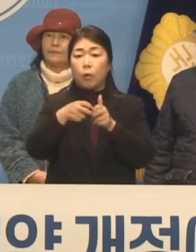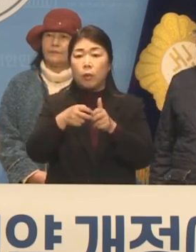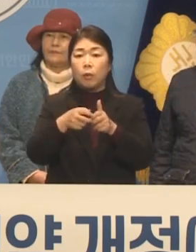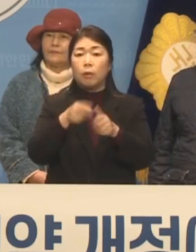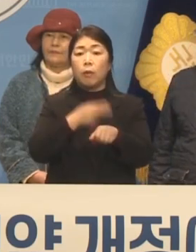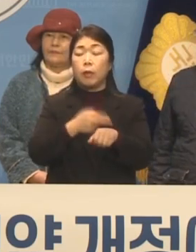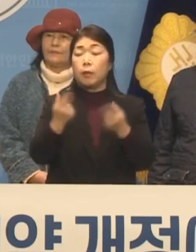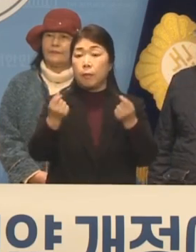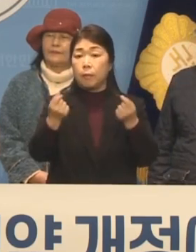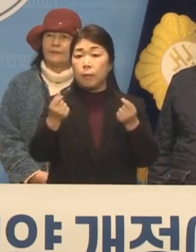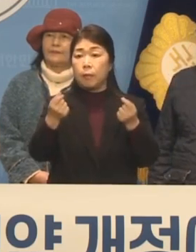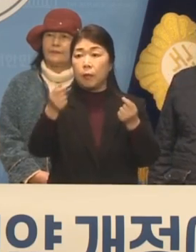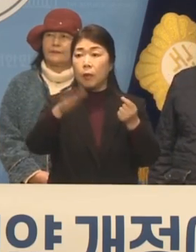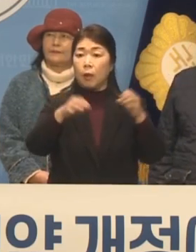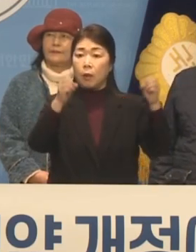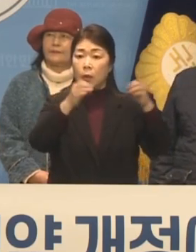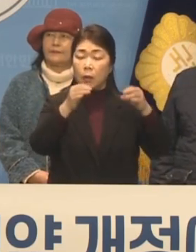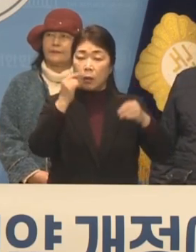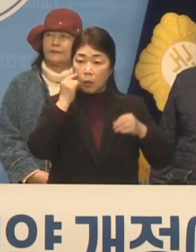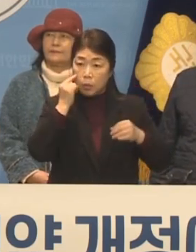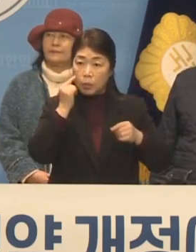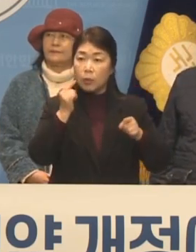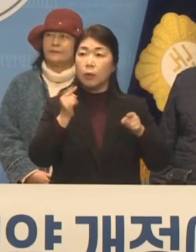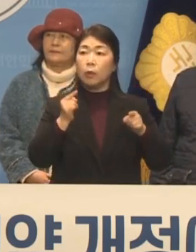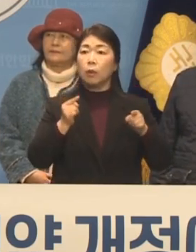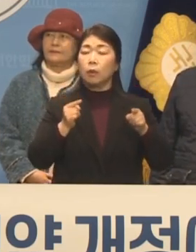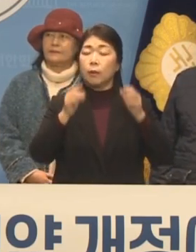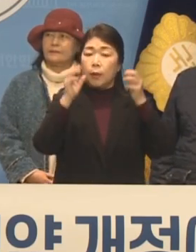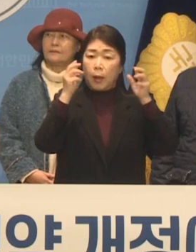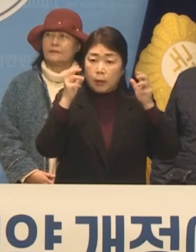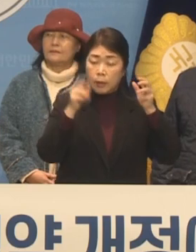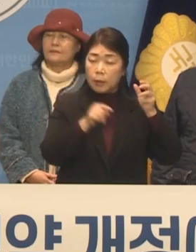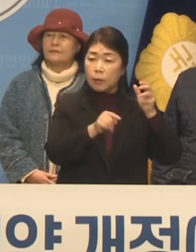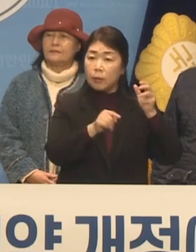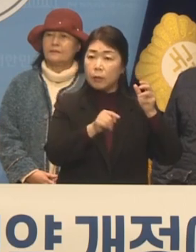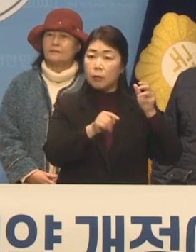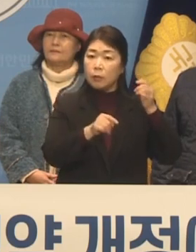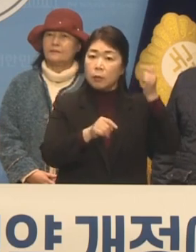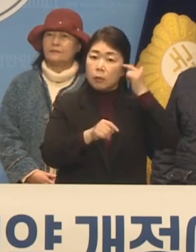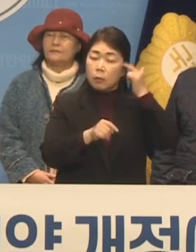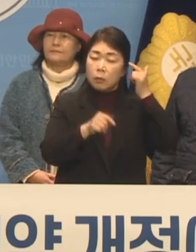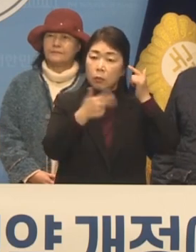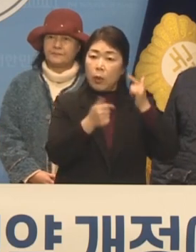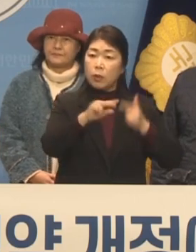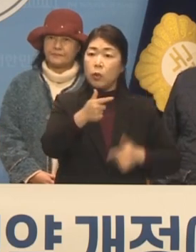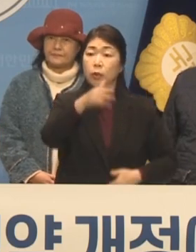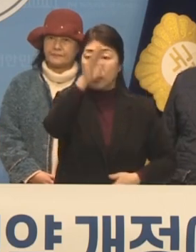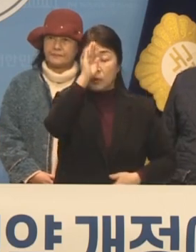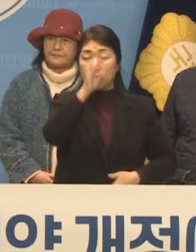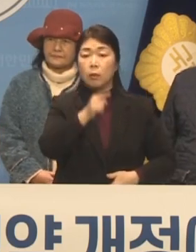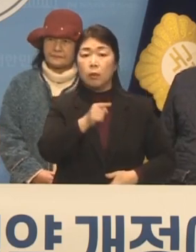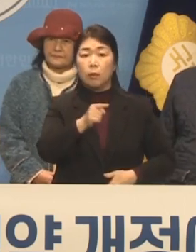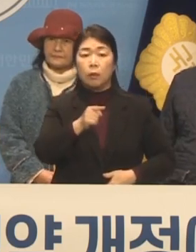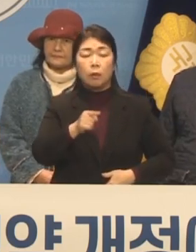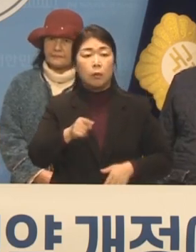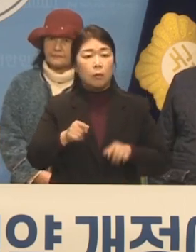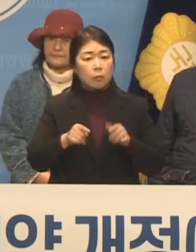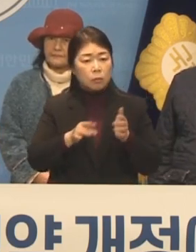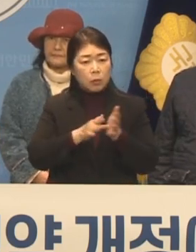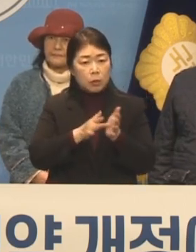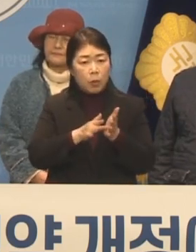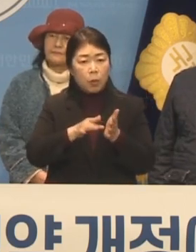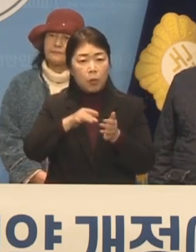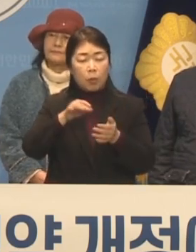이분과 이야기하면서 이 소아들의 뇌전증에 이